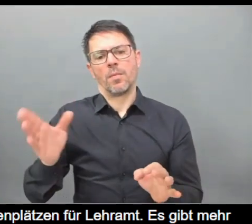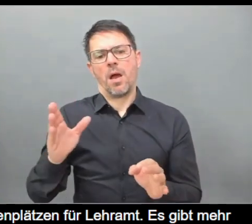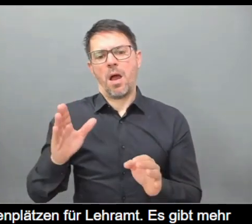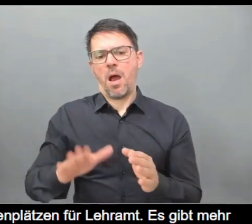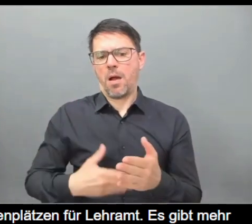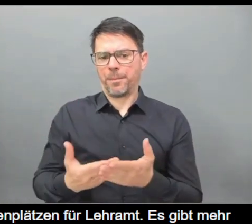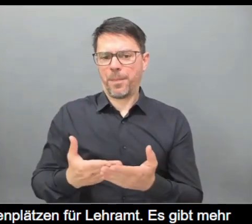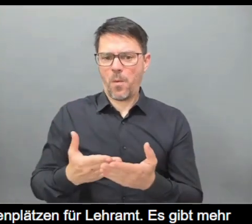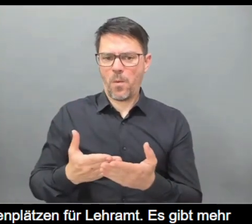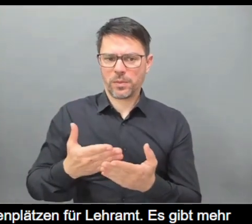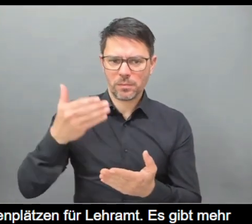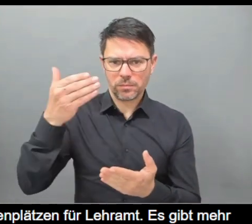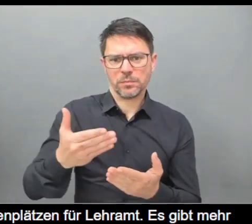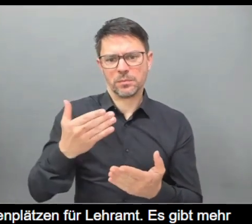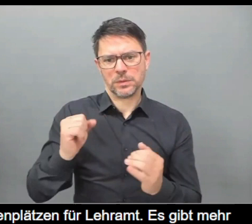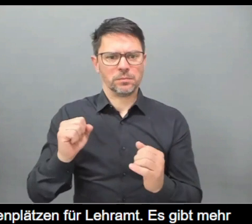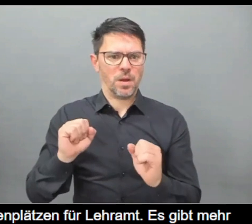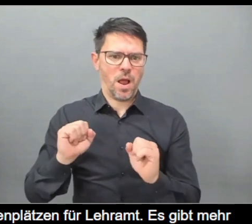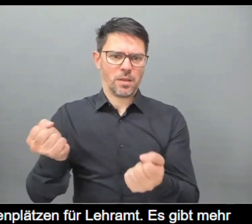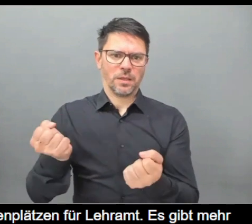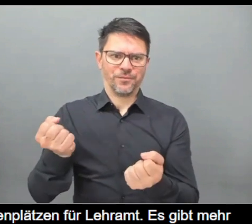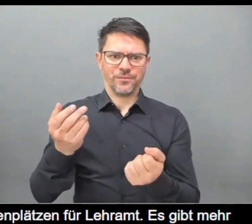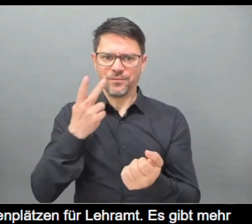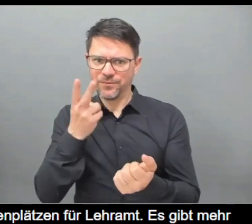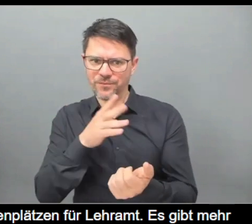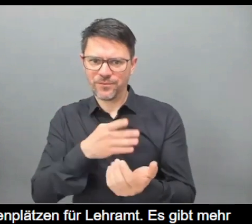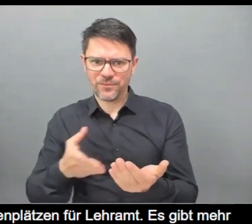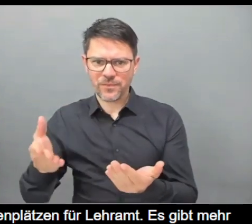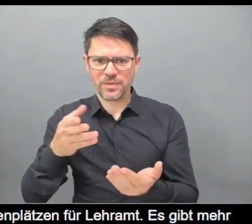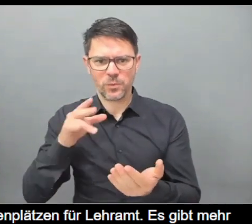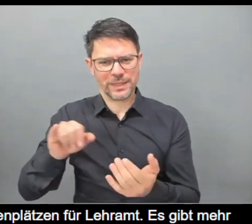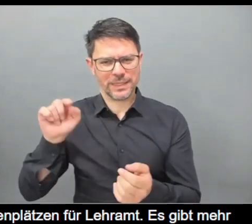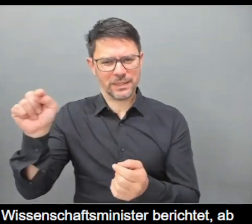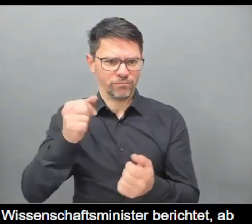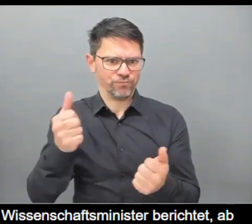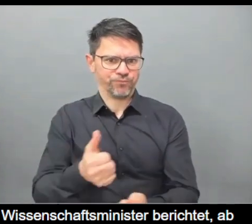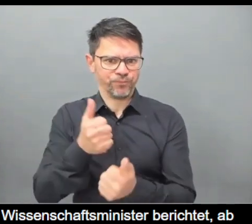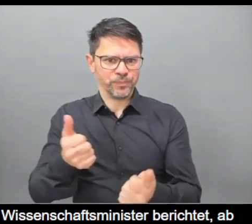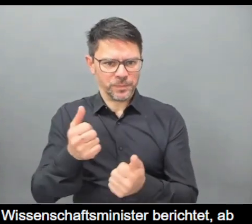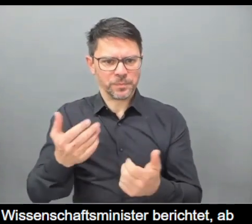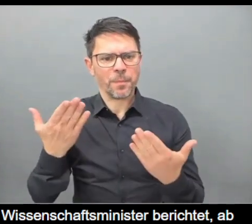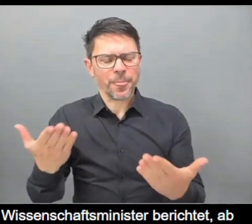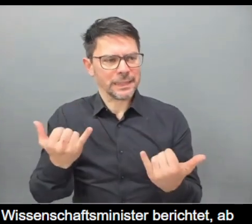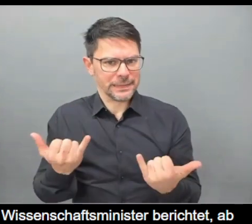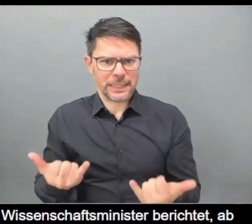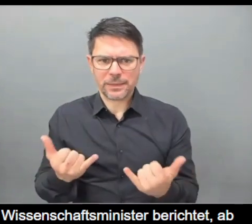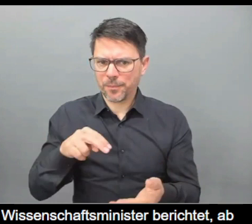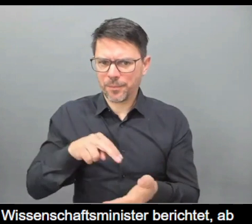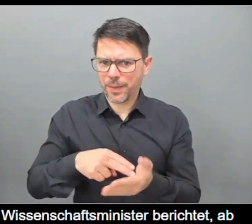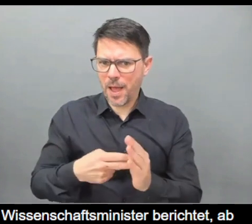qualifizierte Lehrkräfte zu setzen, die deutschlandweit wirken sollen, also die Anreize sollen deutschlandweit wirken,